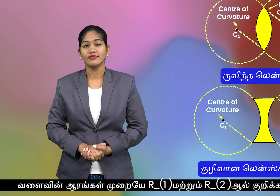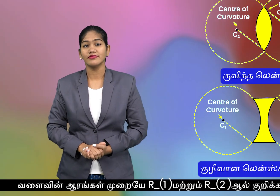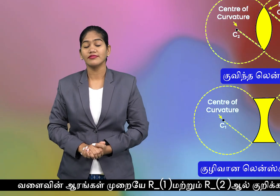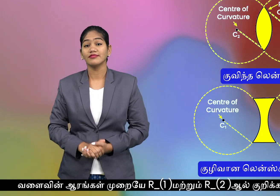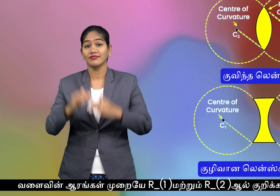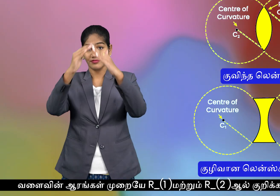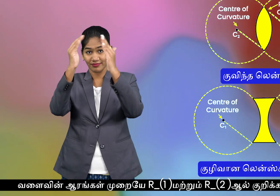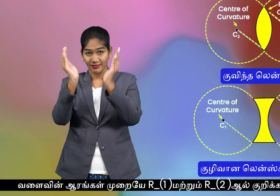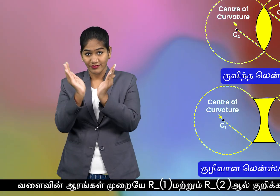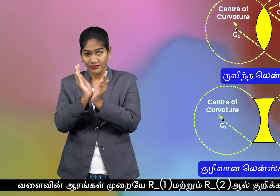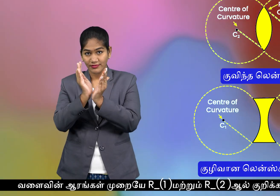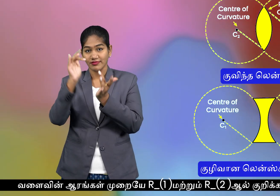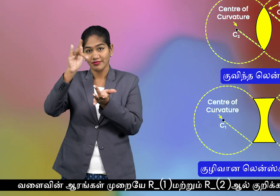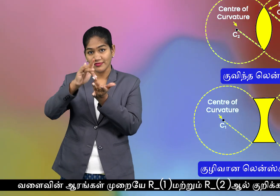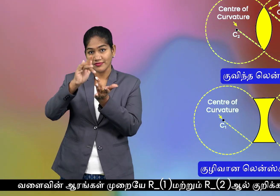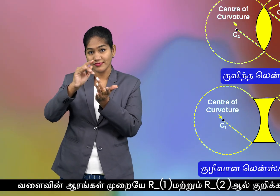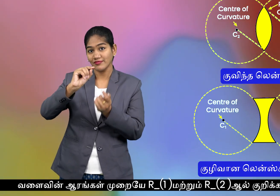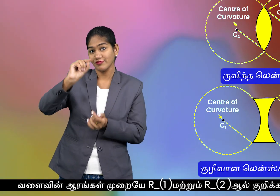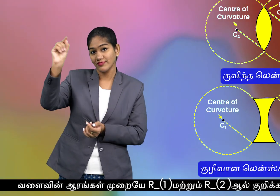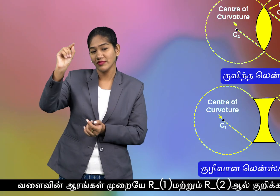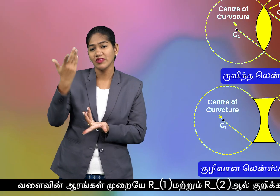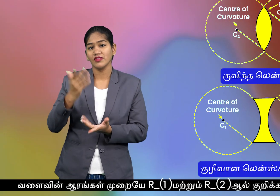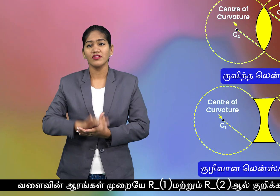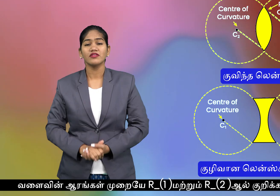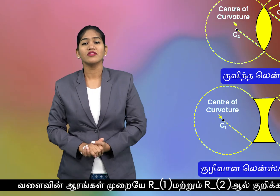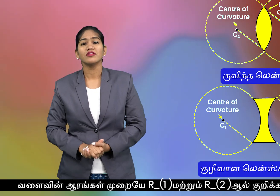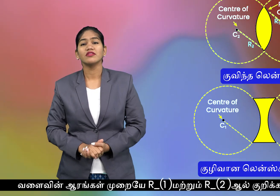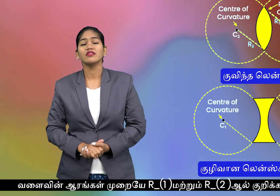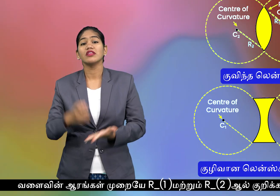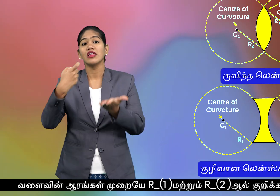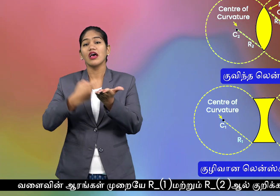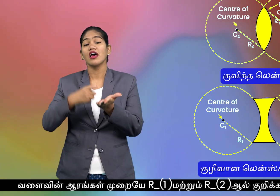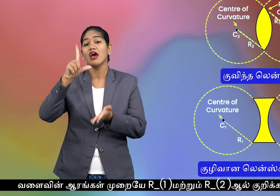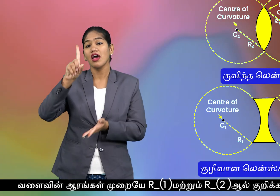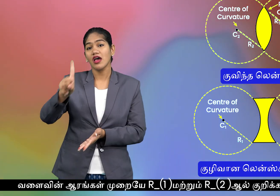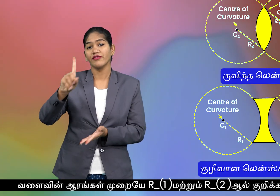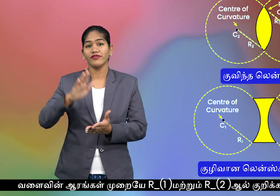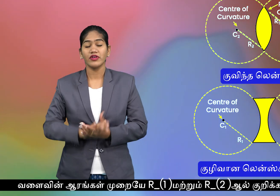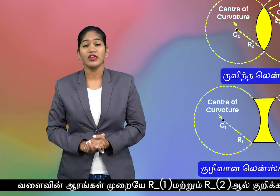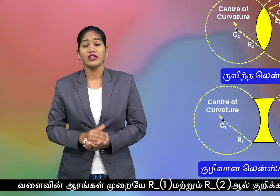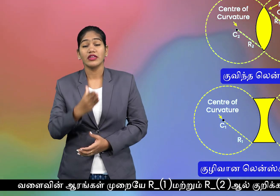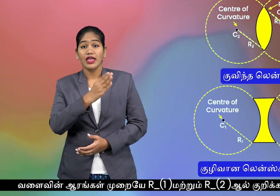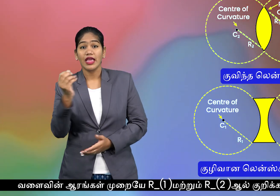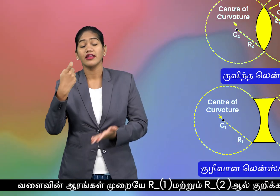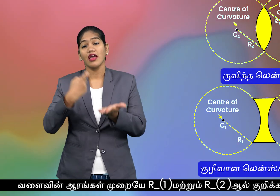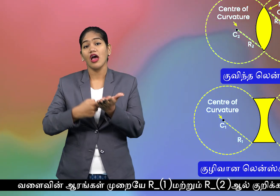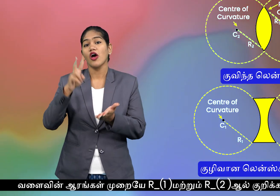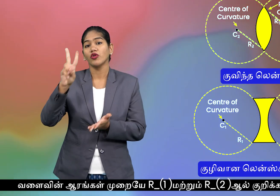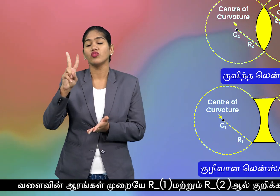வளைவின் ஆரங்கள் முறையே ஆர் கீழ்கோடு 1 மற்றும் ஆர் கீழ்கோடு 2 ஆல்